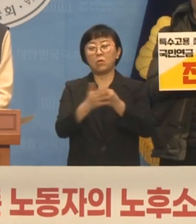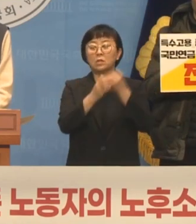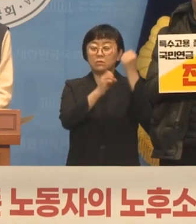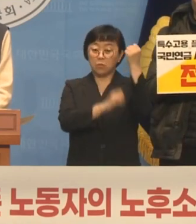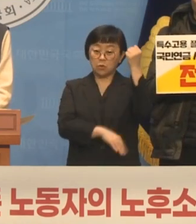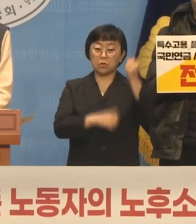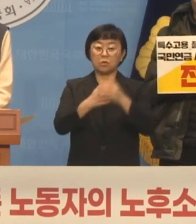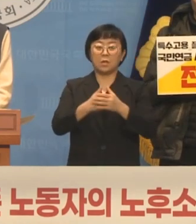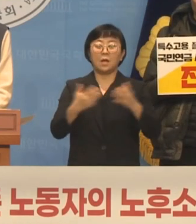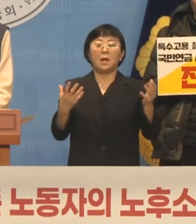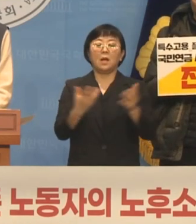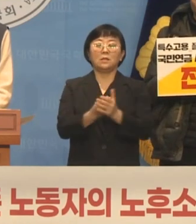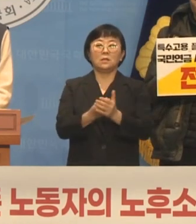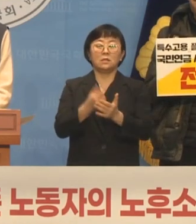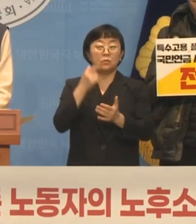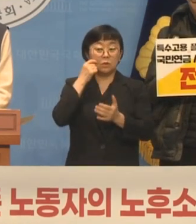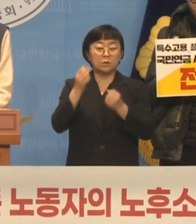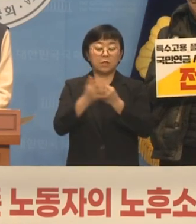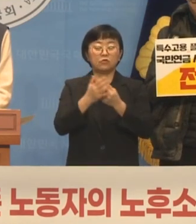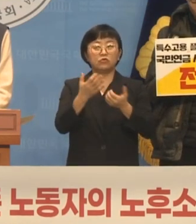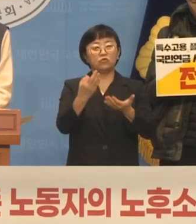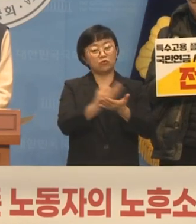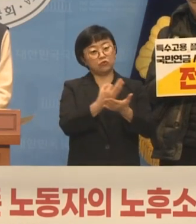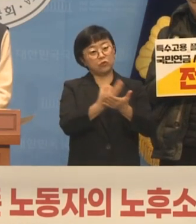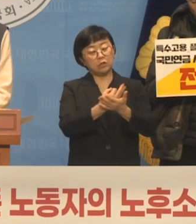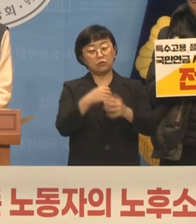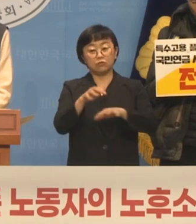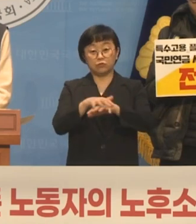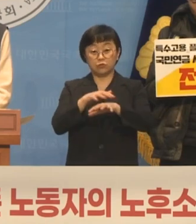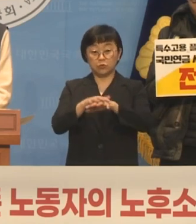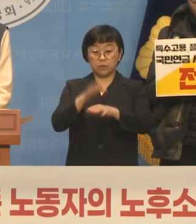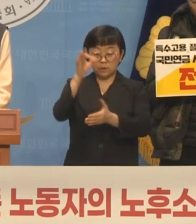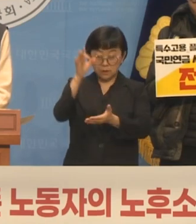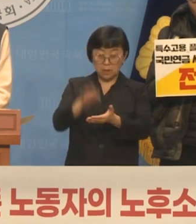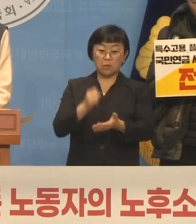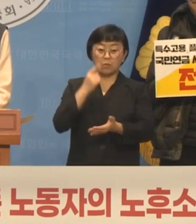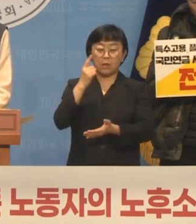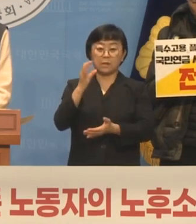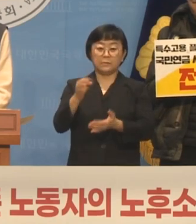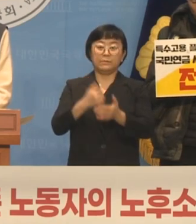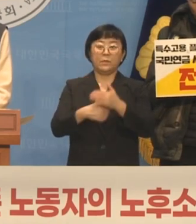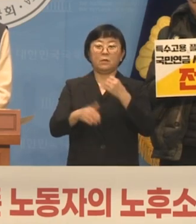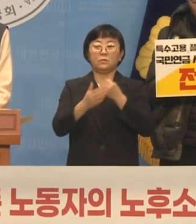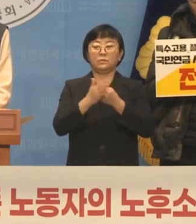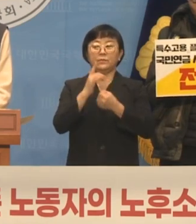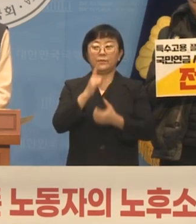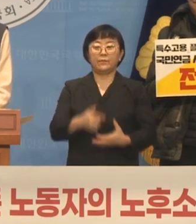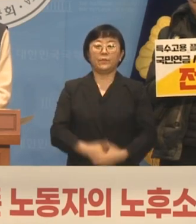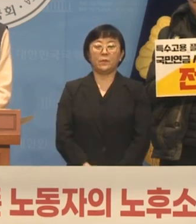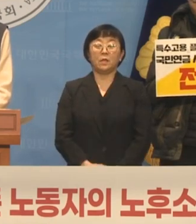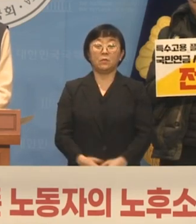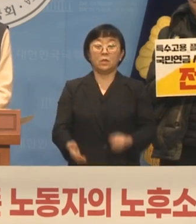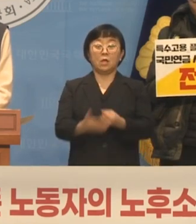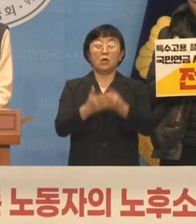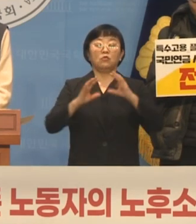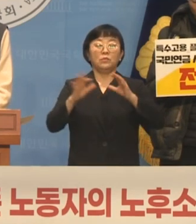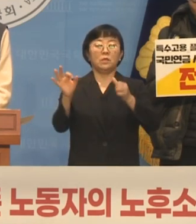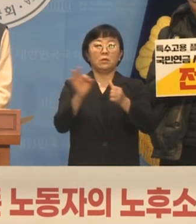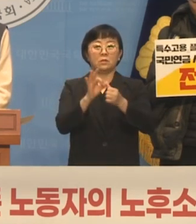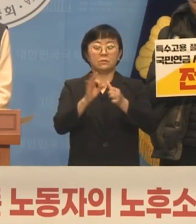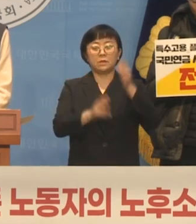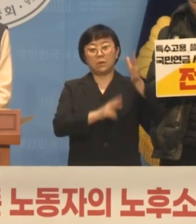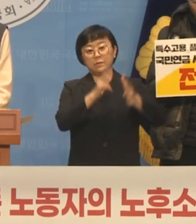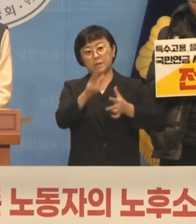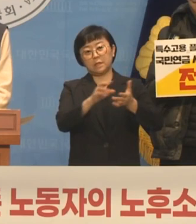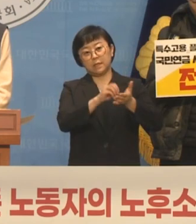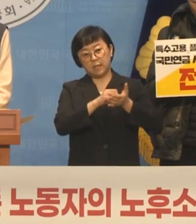근본적으로 불안정한 수익 구조와 최저임금에도 못 미치는 임금 때문입니다. 그래서 국민연금 사업장